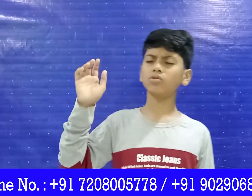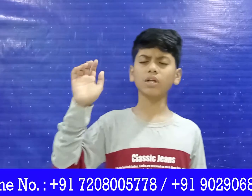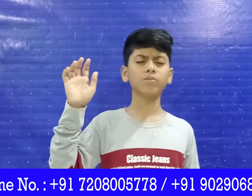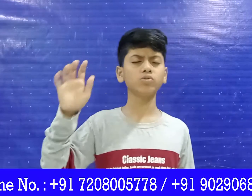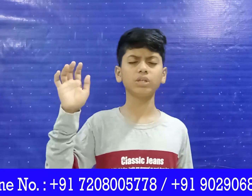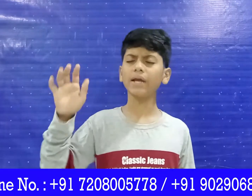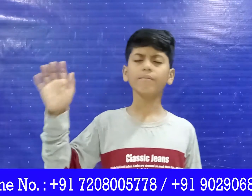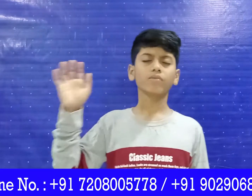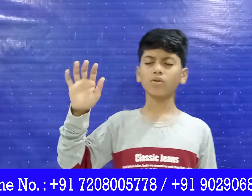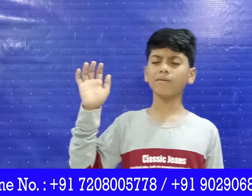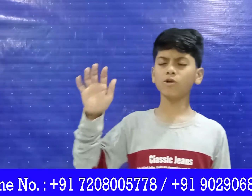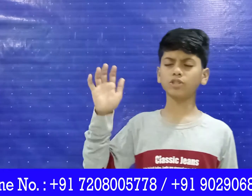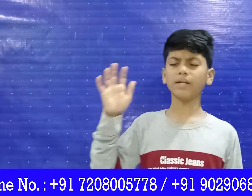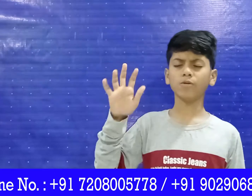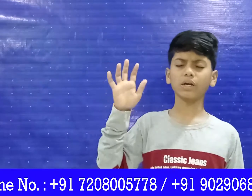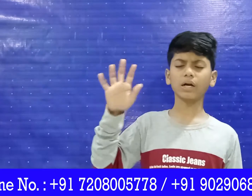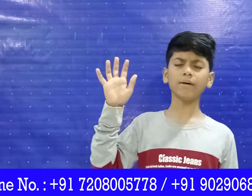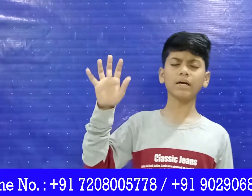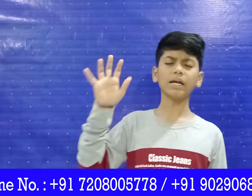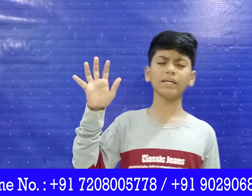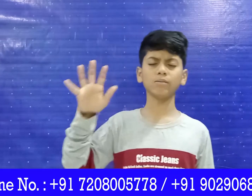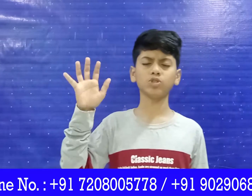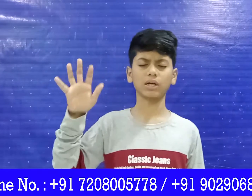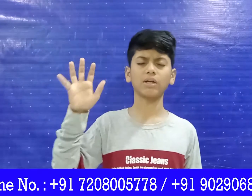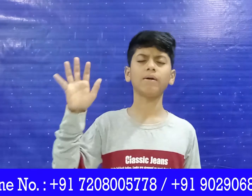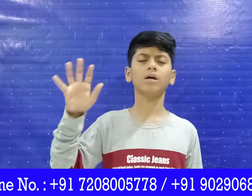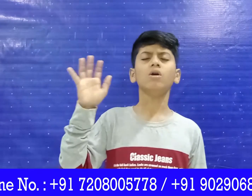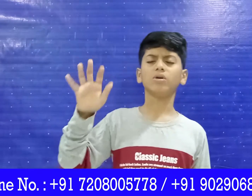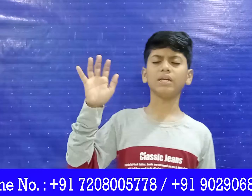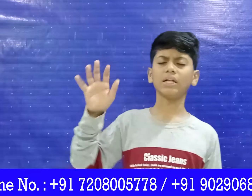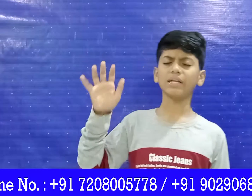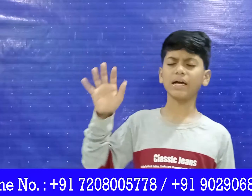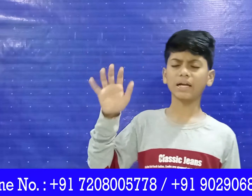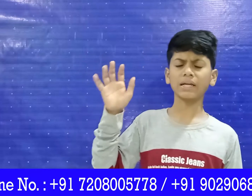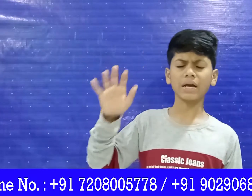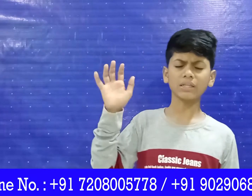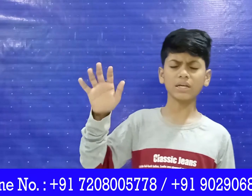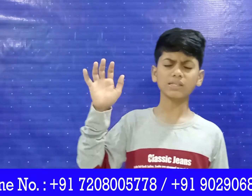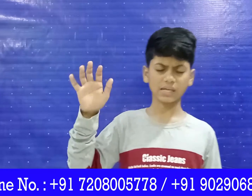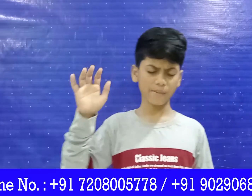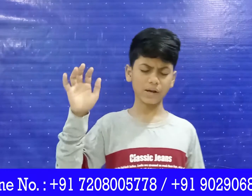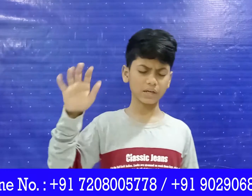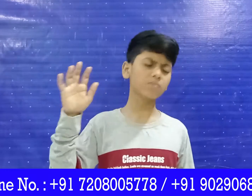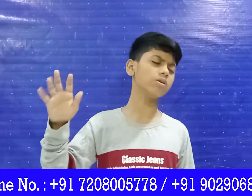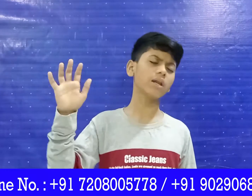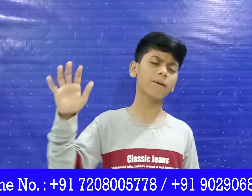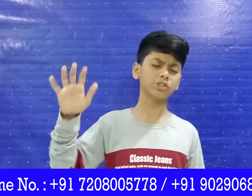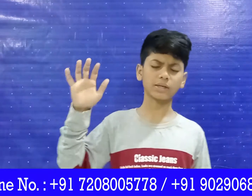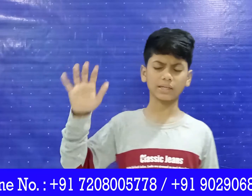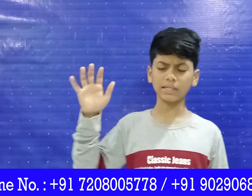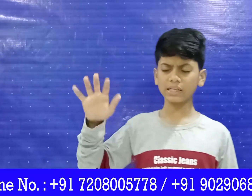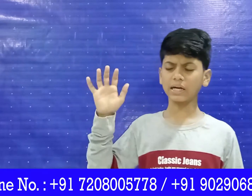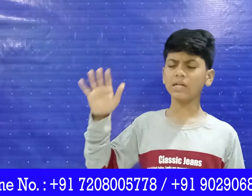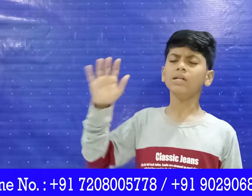জিন্দরি বা কন্তর বুশে ওরে বোশ করে বোটা কব ক্রাটিক বোশ কর বা ওরে আন্দ্রে আলা করে হান্দে লোস্কে রা পান্ডাল বুন্ডাল